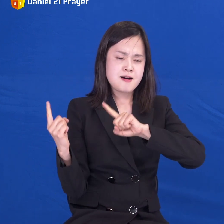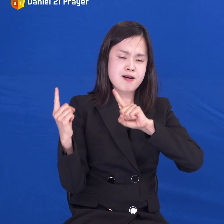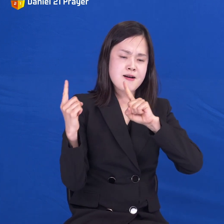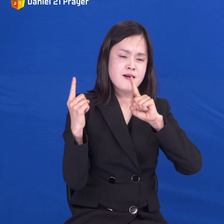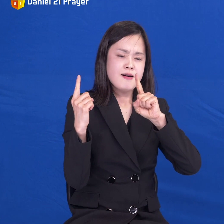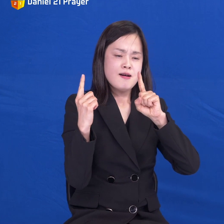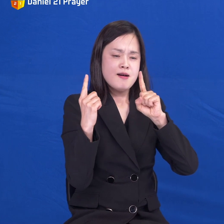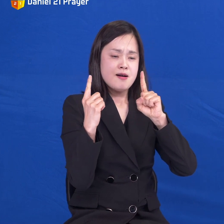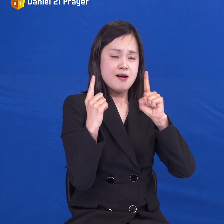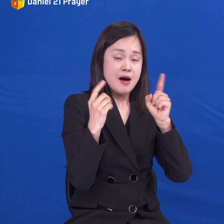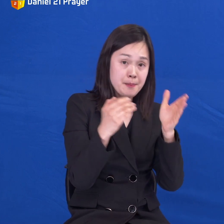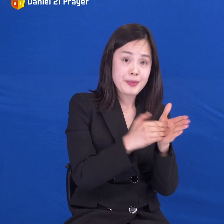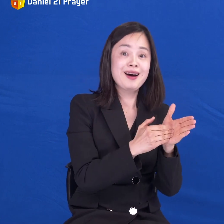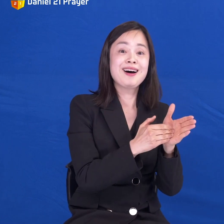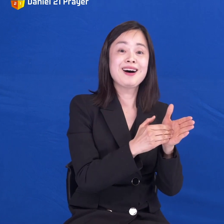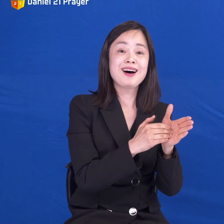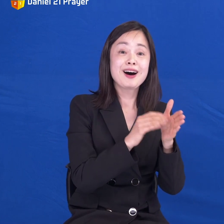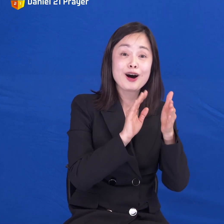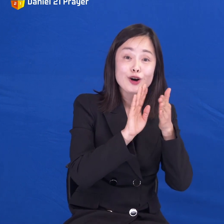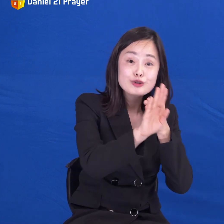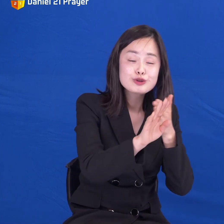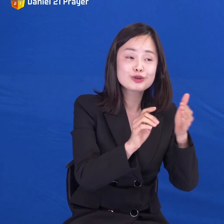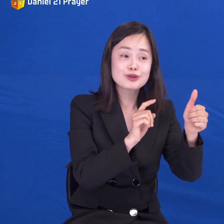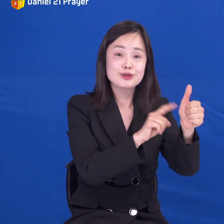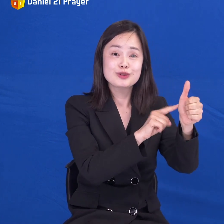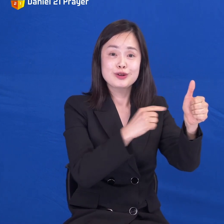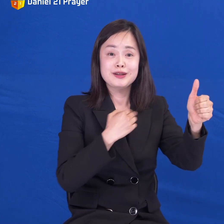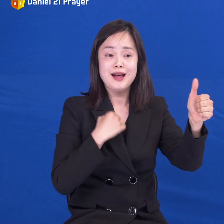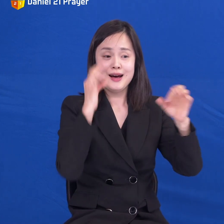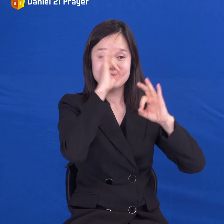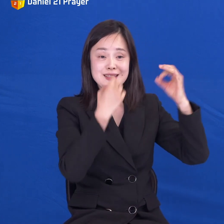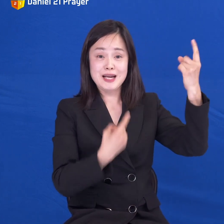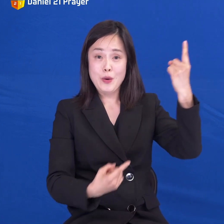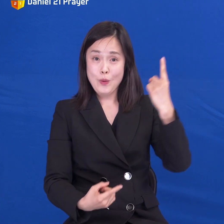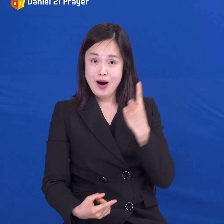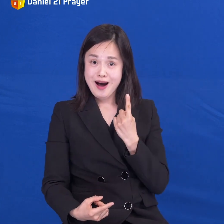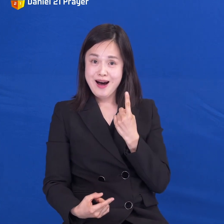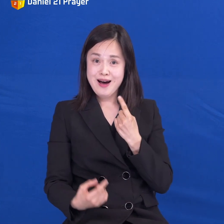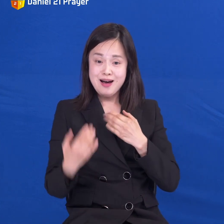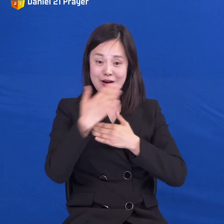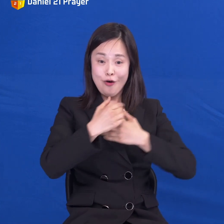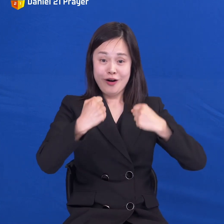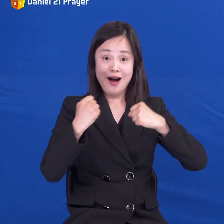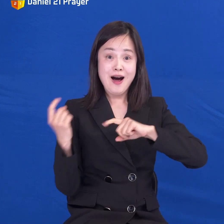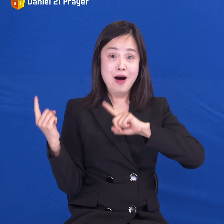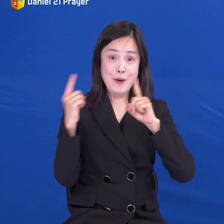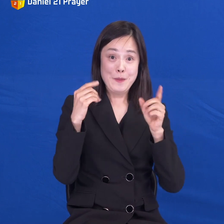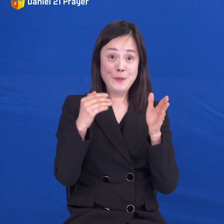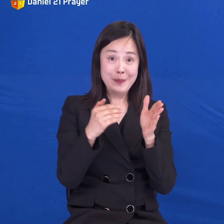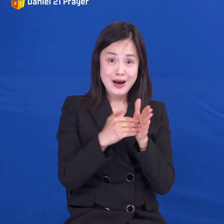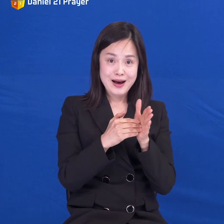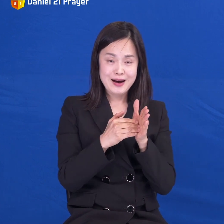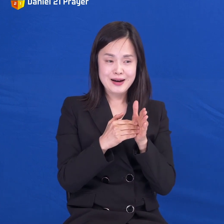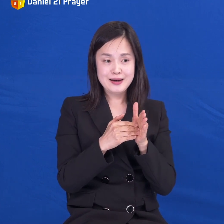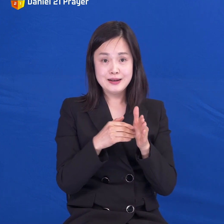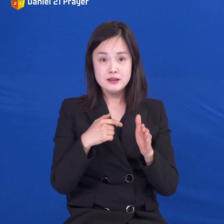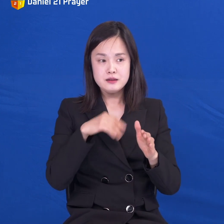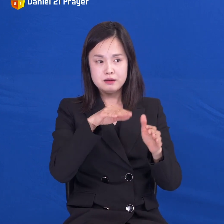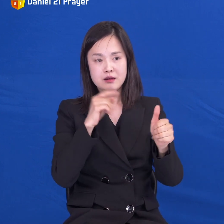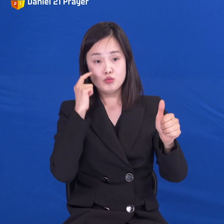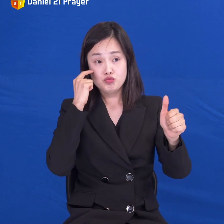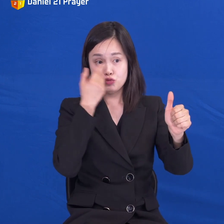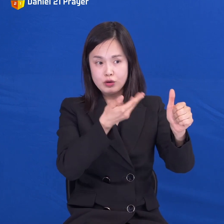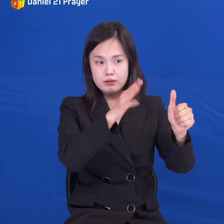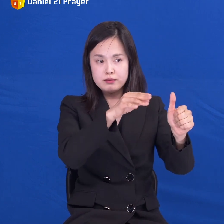날 찾아왔어요. 회복이 돼서. 그래서 제가 첫 마디가 뭐였냐면 순종 하나 보려고 무릎 꿇어